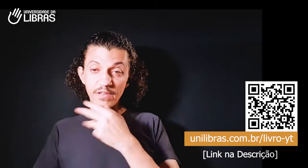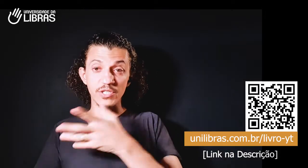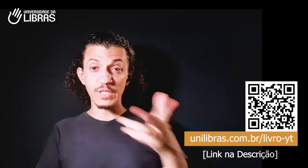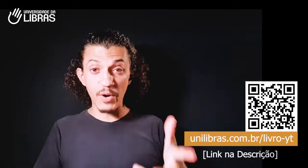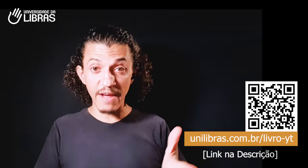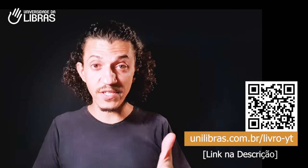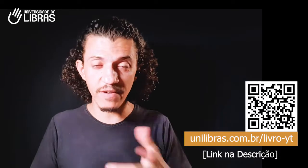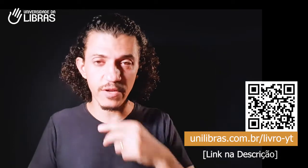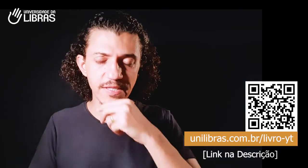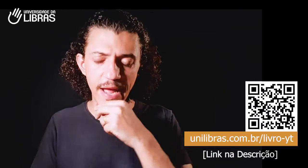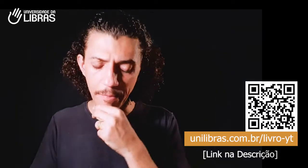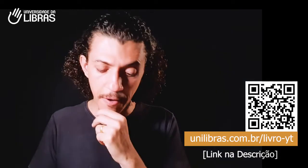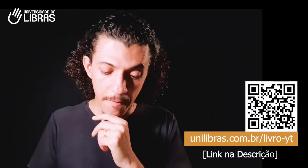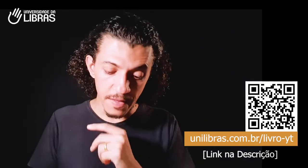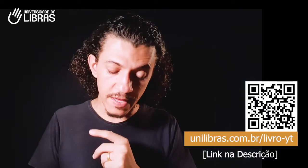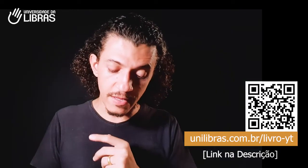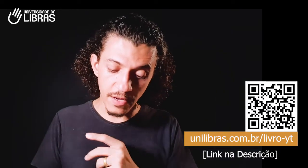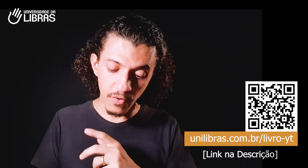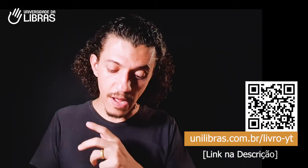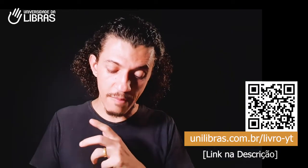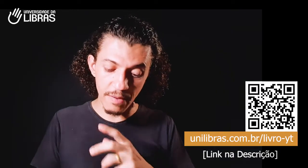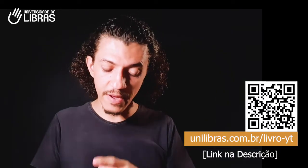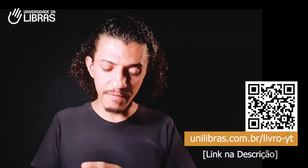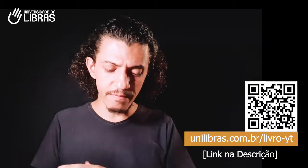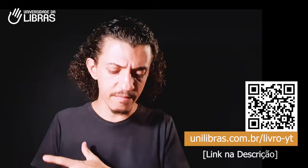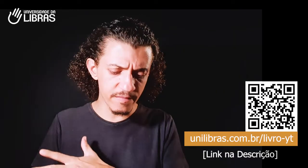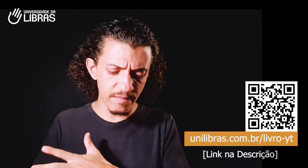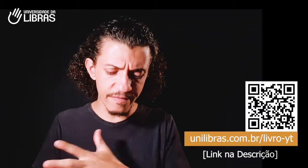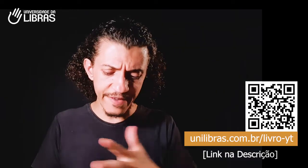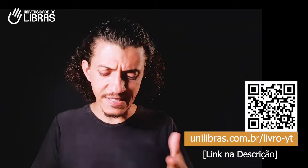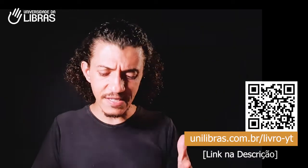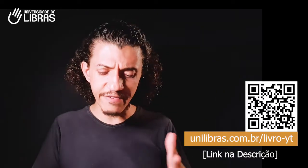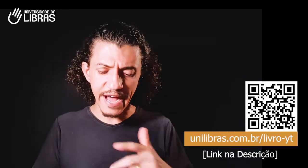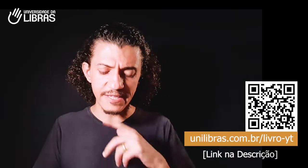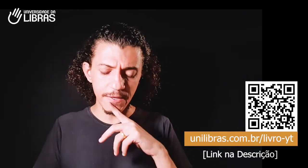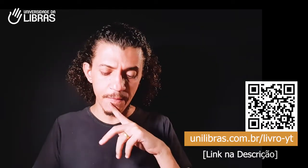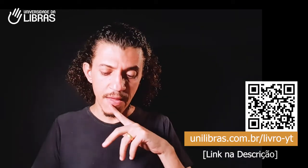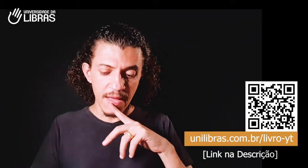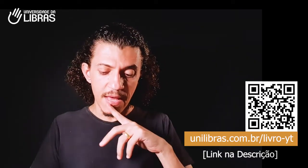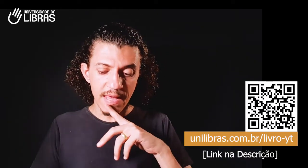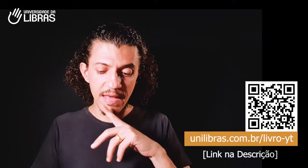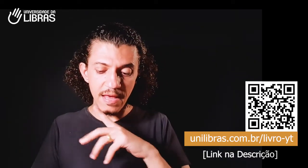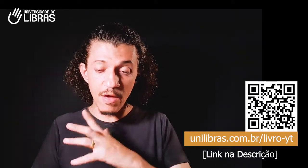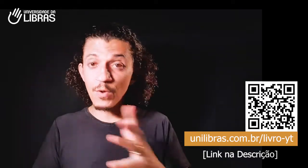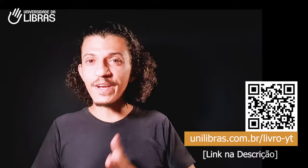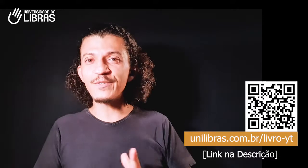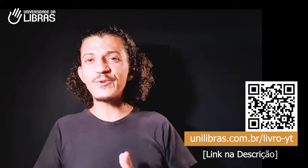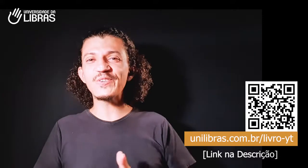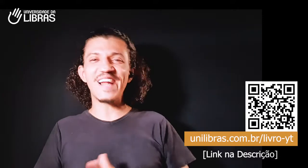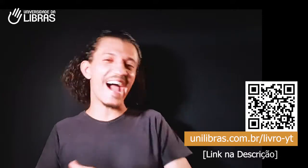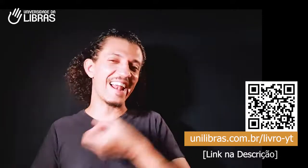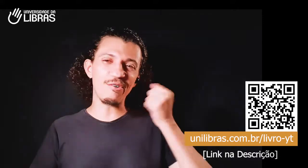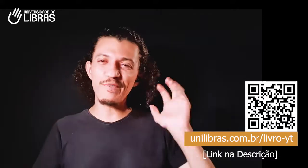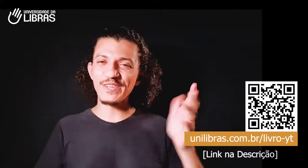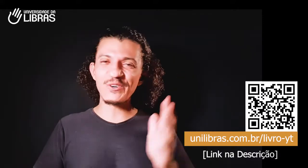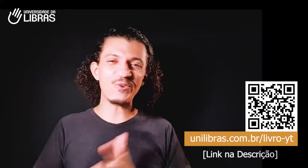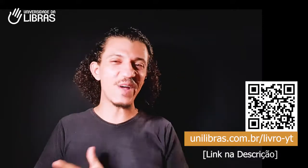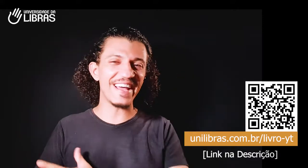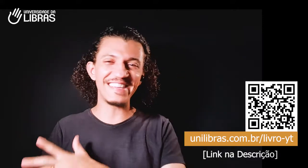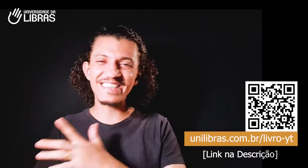vez Salvador gente morava em Salvador nessa época e então a minha mãe fez essa viagem e encontrando o seu celular ela conversou com